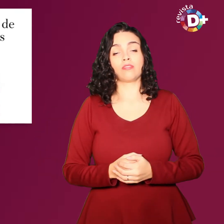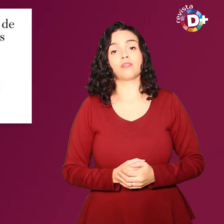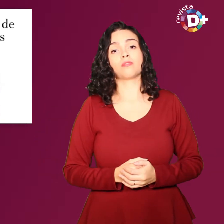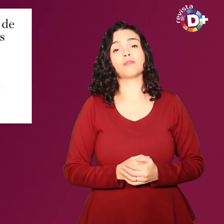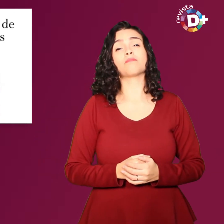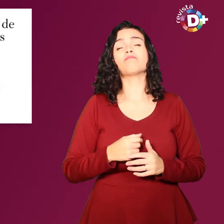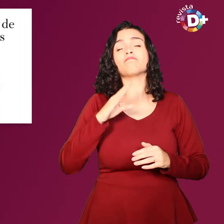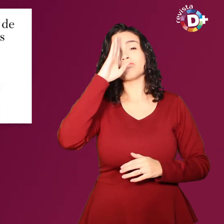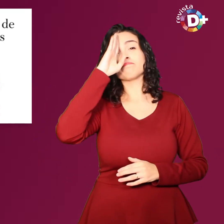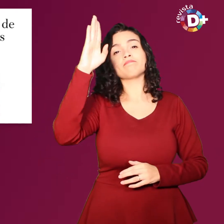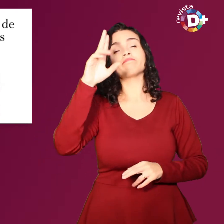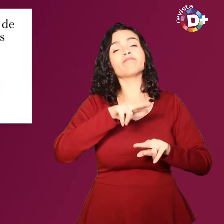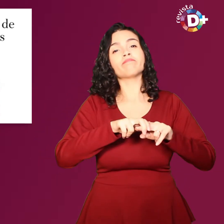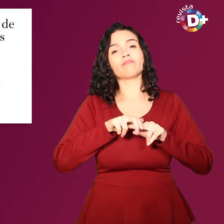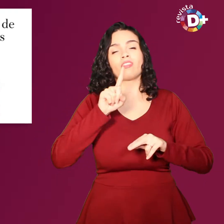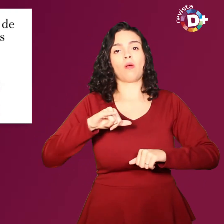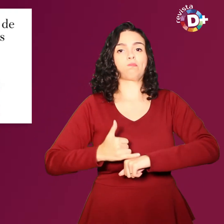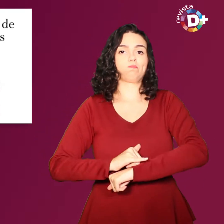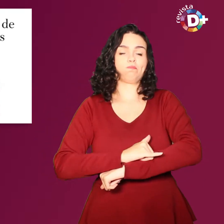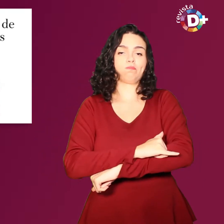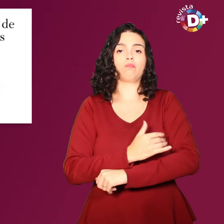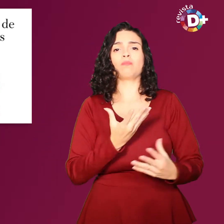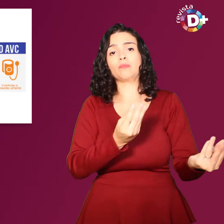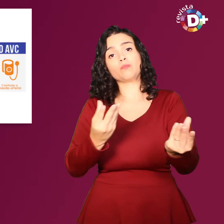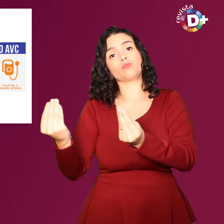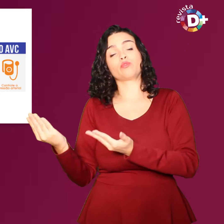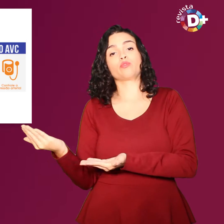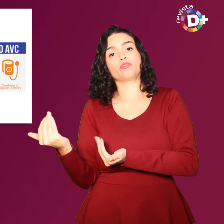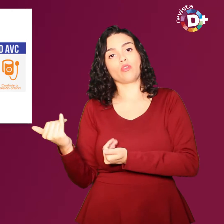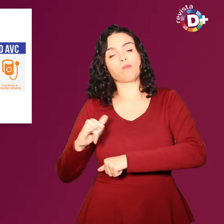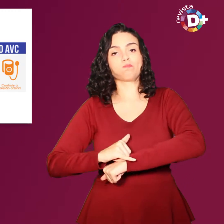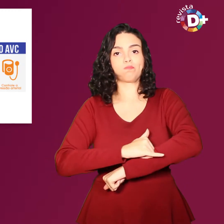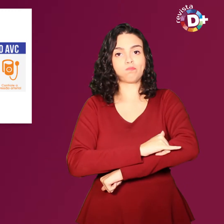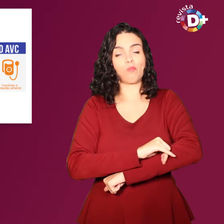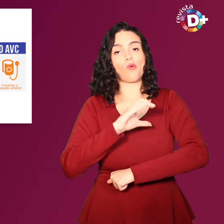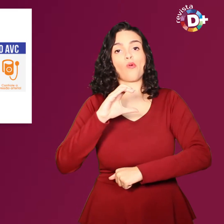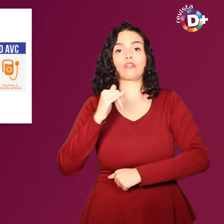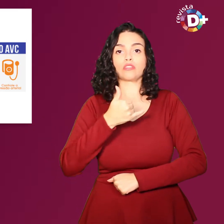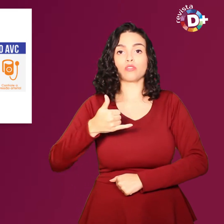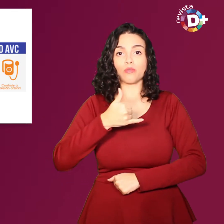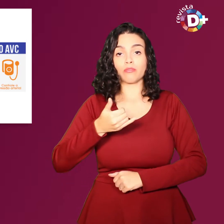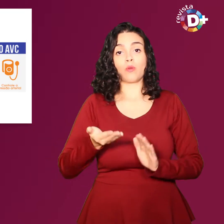entidade. O principal motivo é o sobrepeso. Aumentou a porcentagem de jovens com hipertensão, colesterol